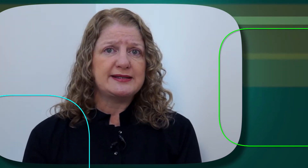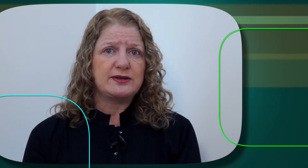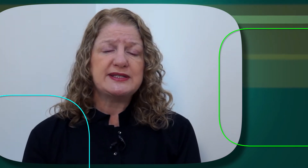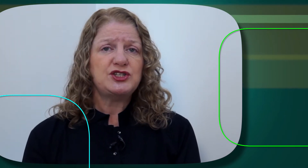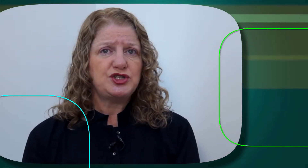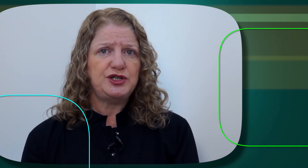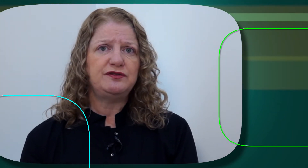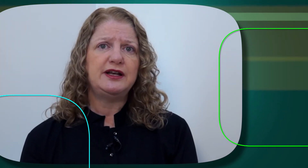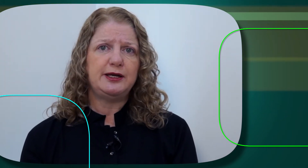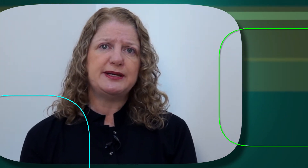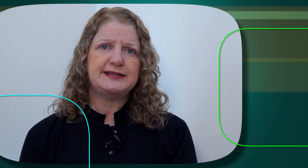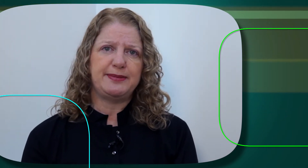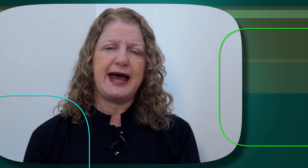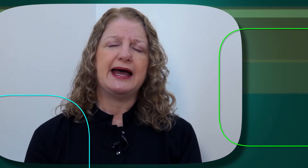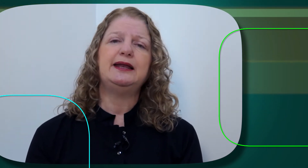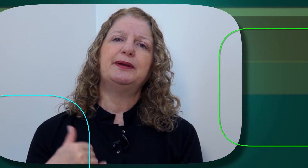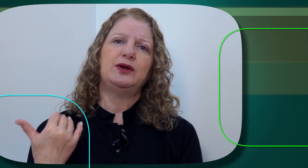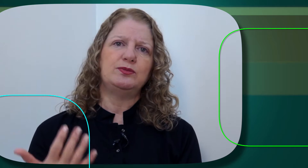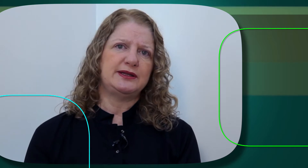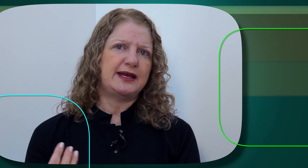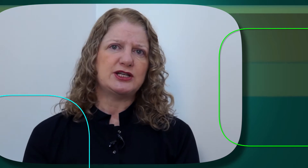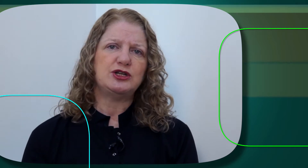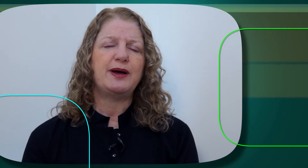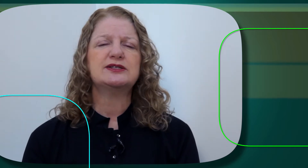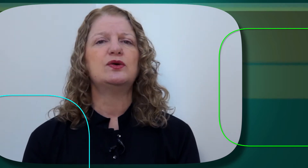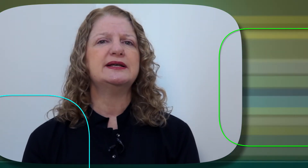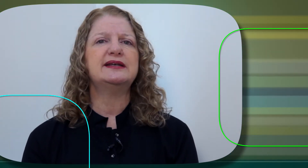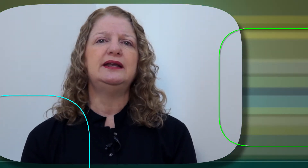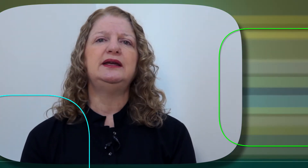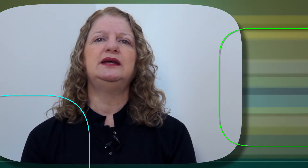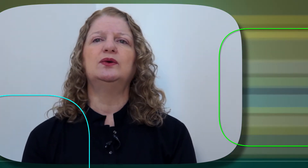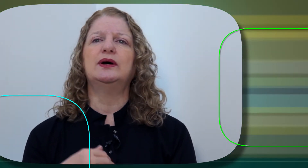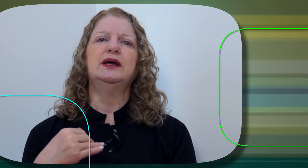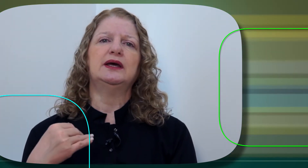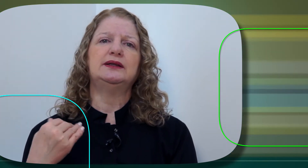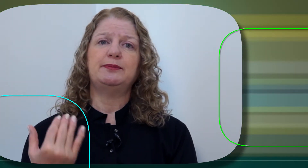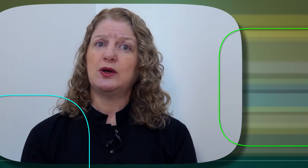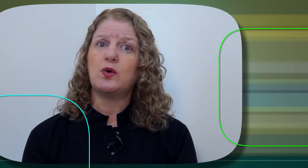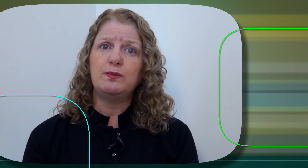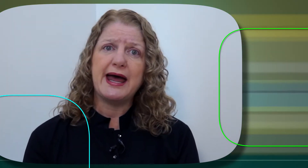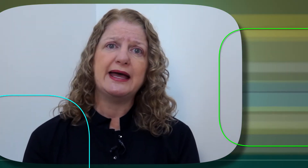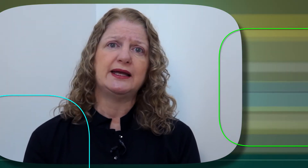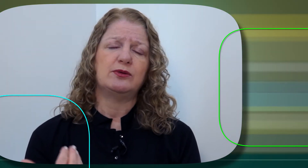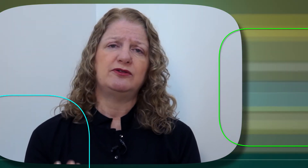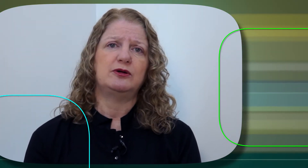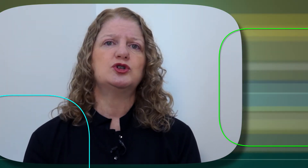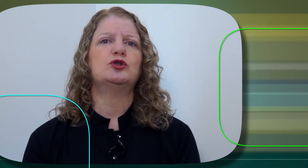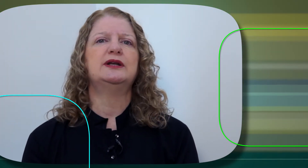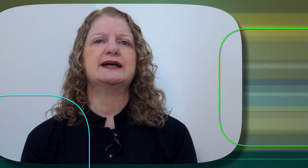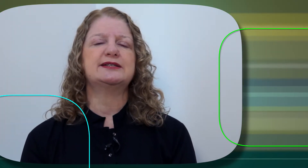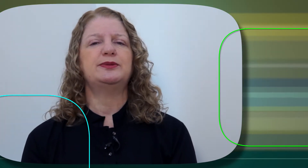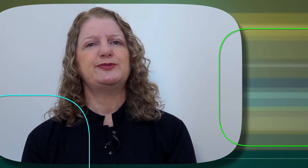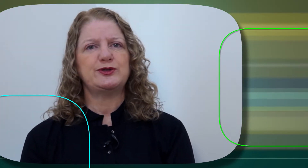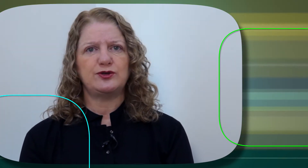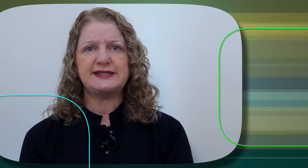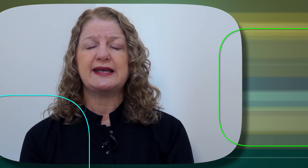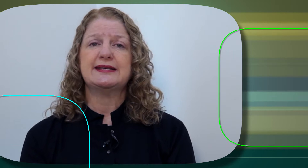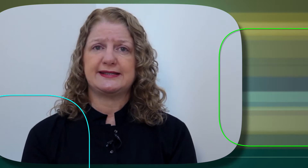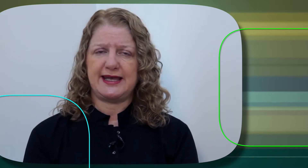comunicação assistiva, Libras e Braille, para eu me interagir mais com essa língua e também com o Braille, que é uma forma de comunicação para as pessoas